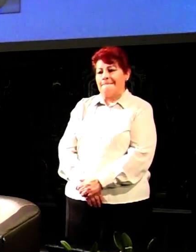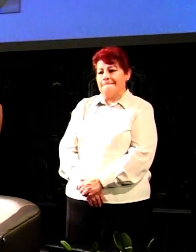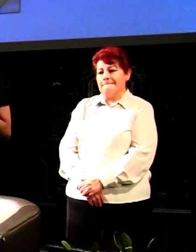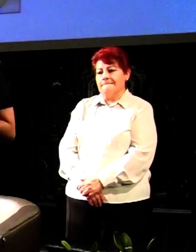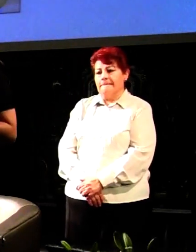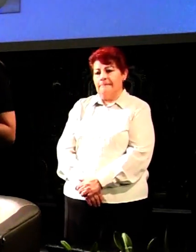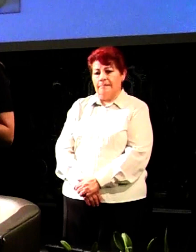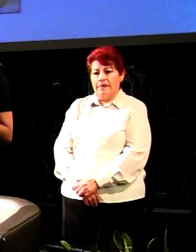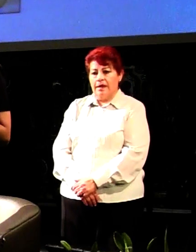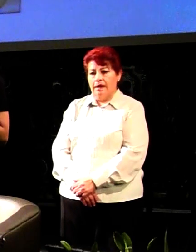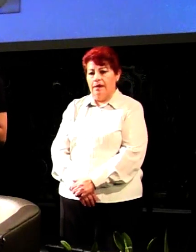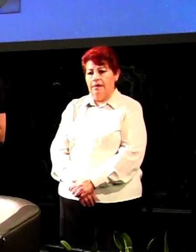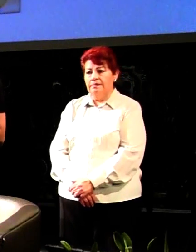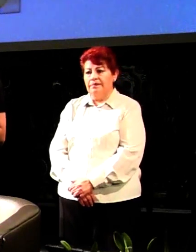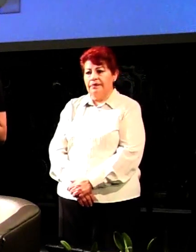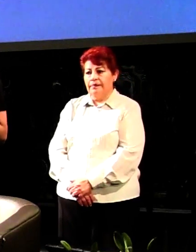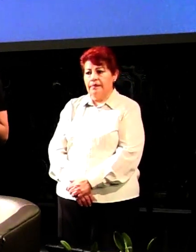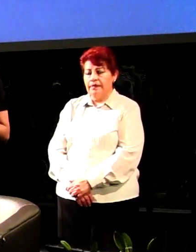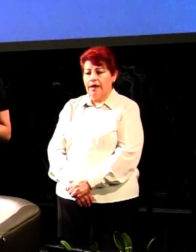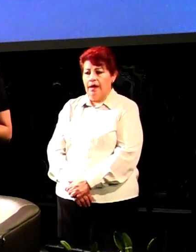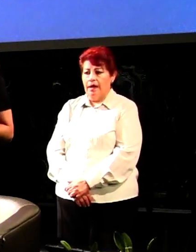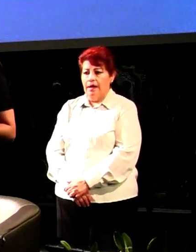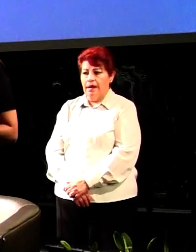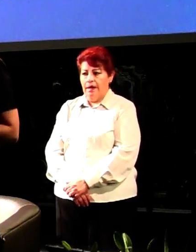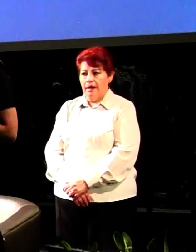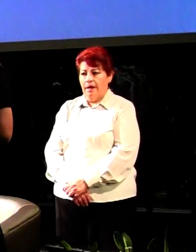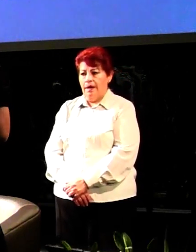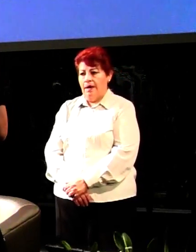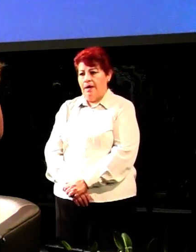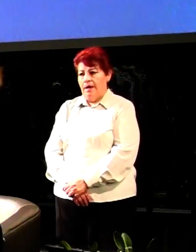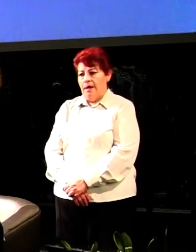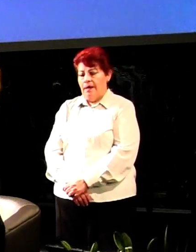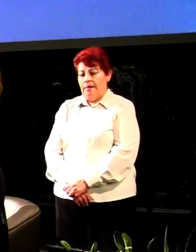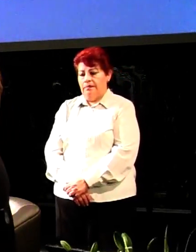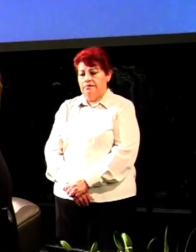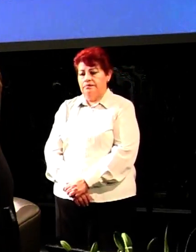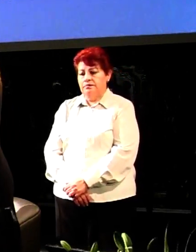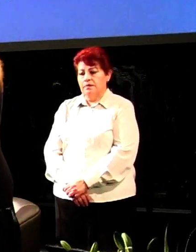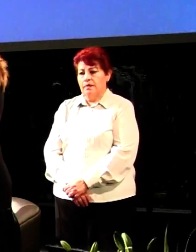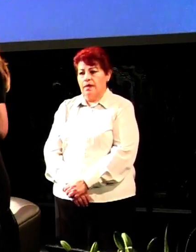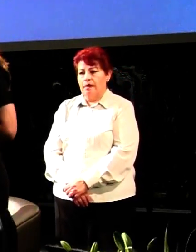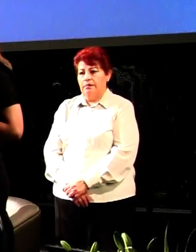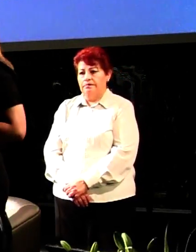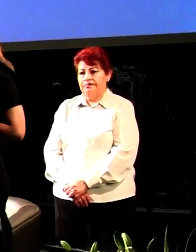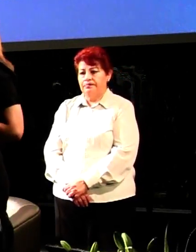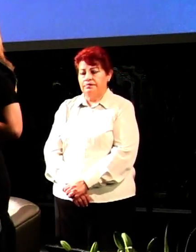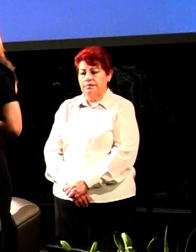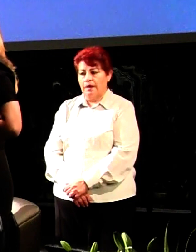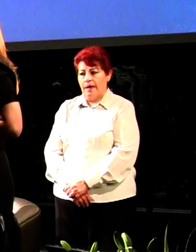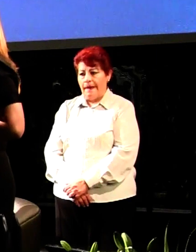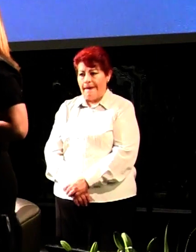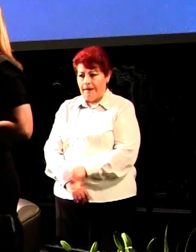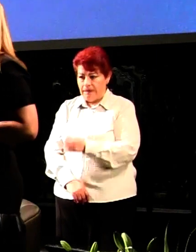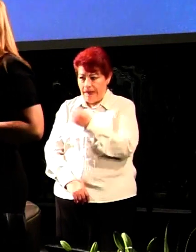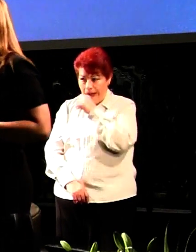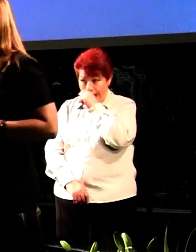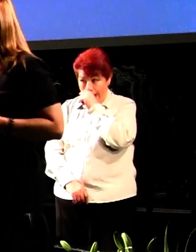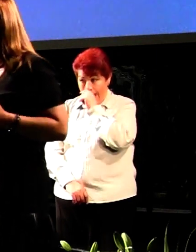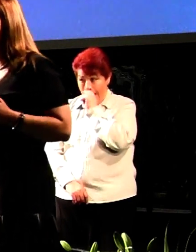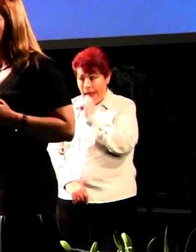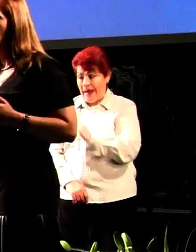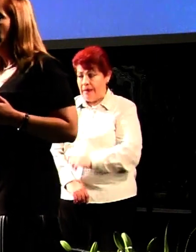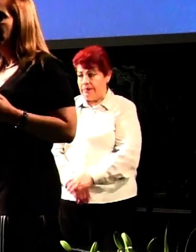excluir, discriminar de alguna forma. Y por último tenemos la violencia sexual, la cual implica